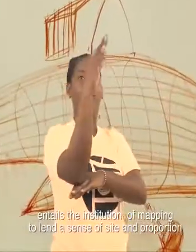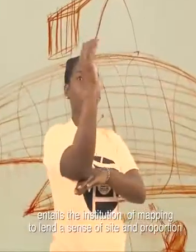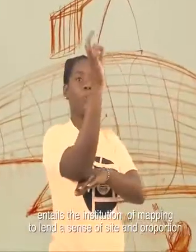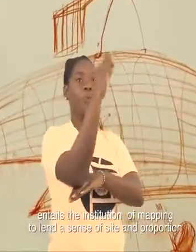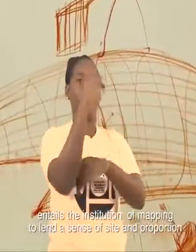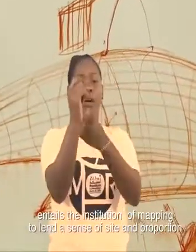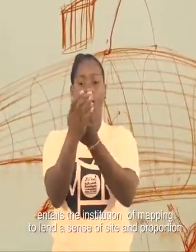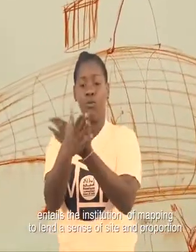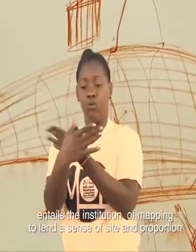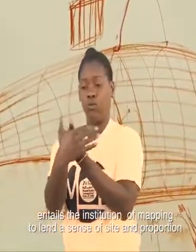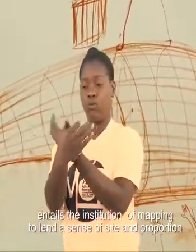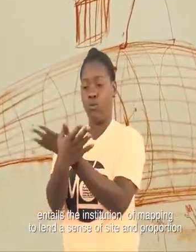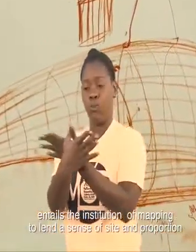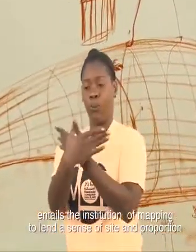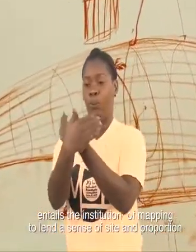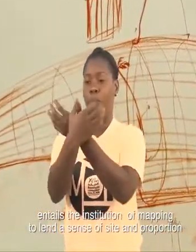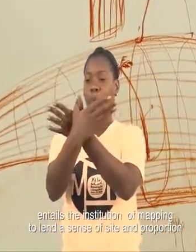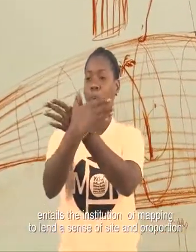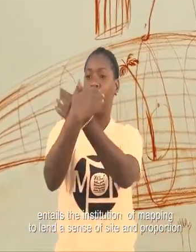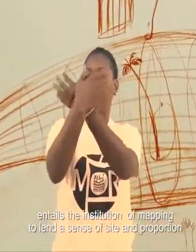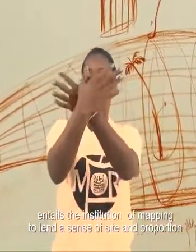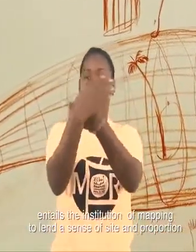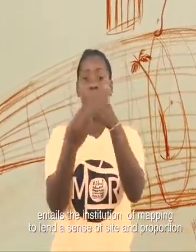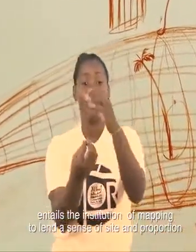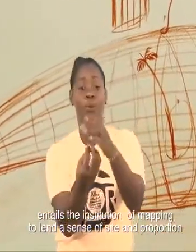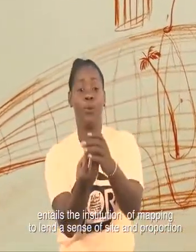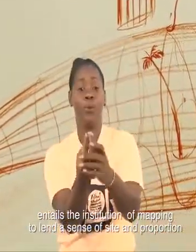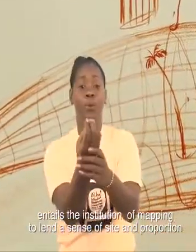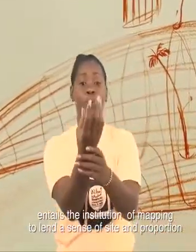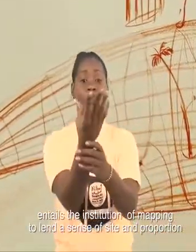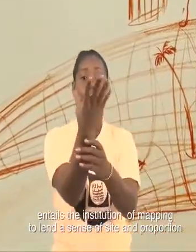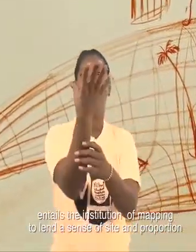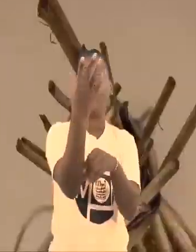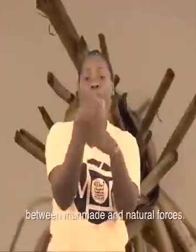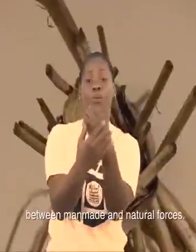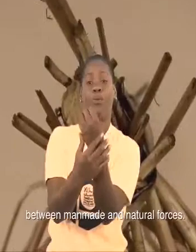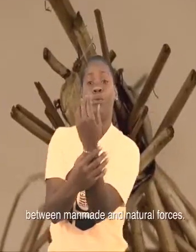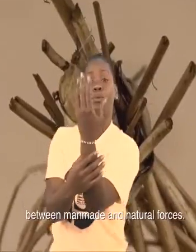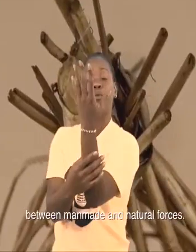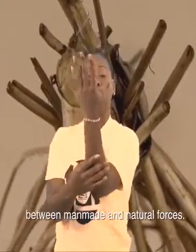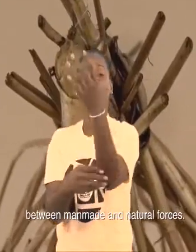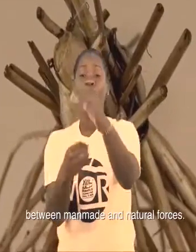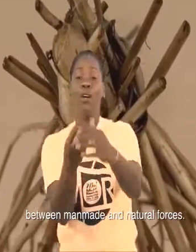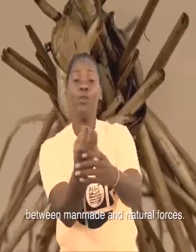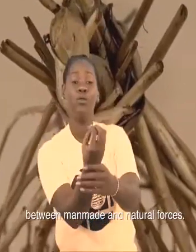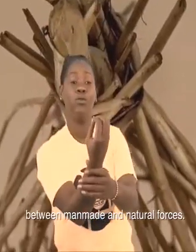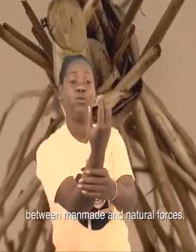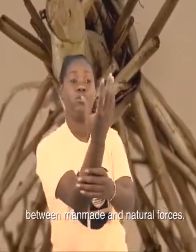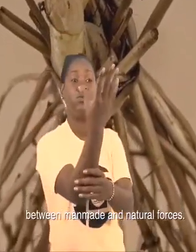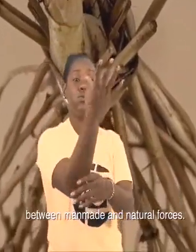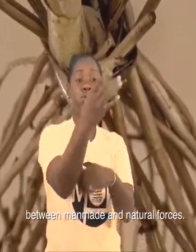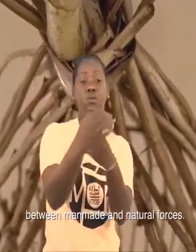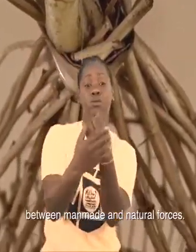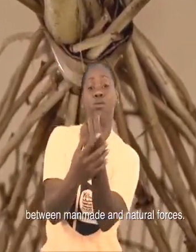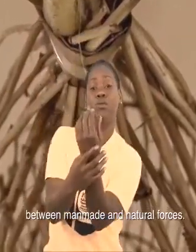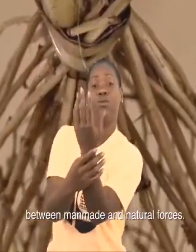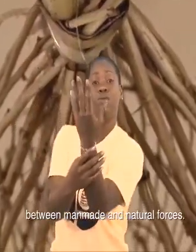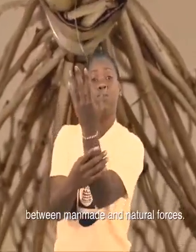de la cartografía como un medio de dotar de lugar y proporción a las interacciones entre fuerzas artificiales y